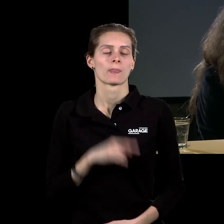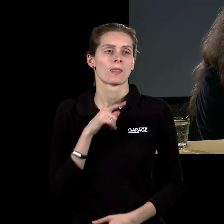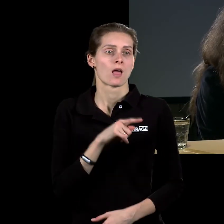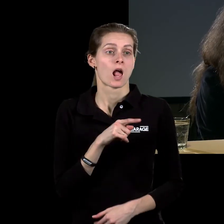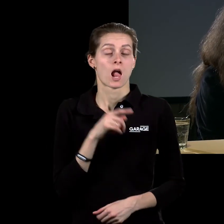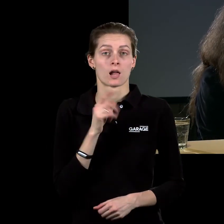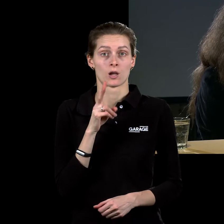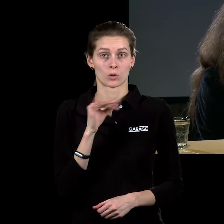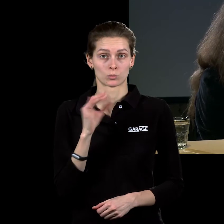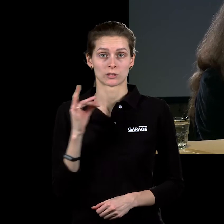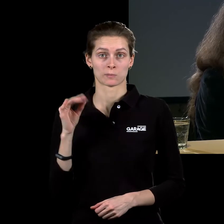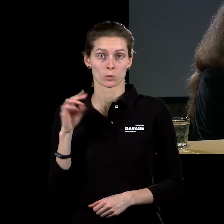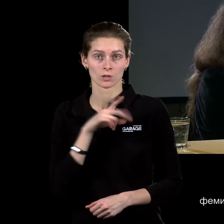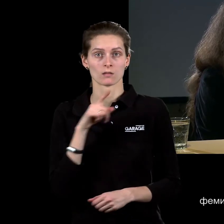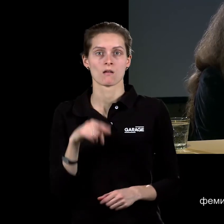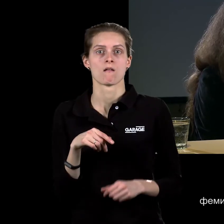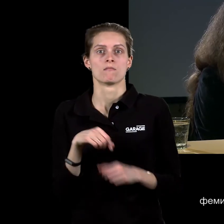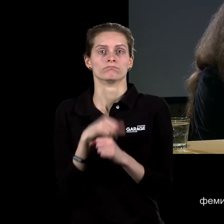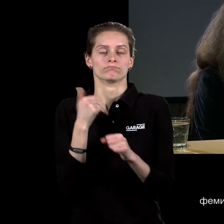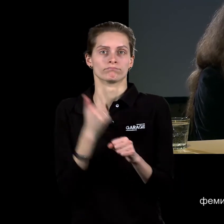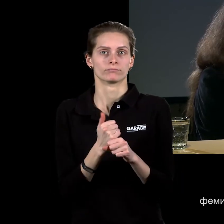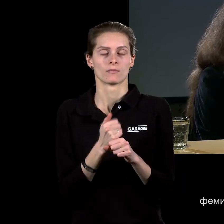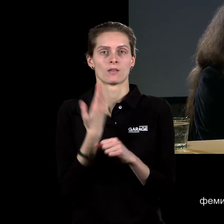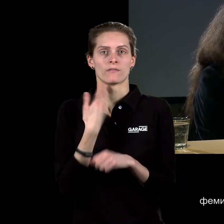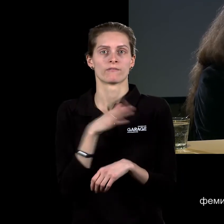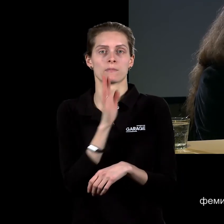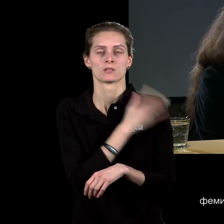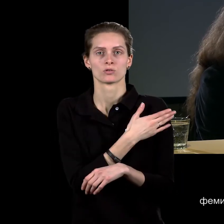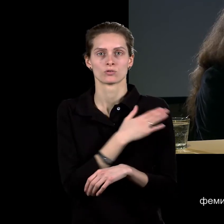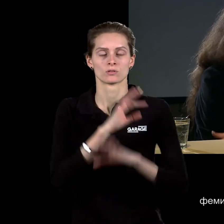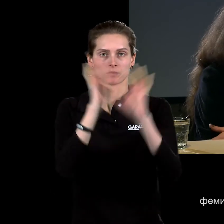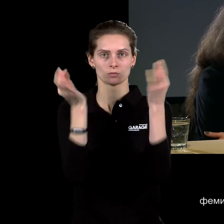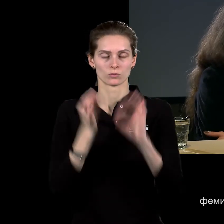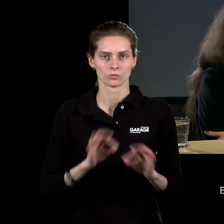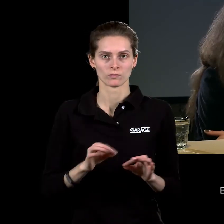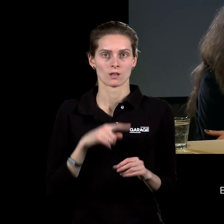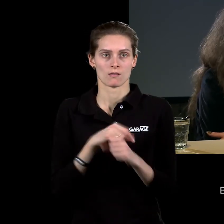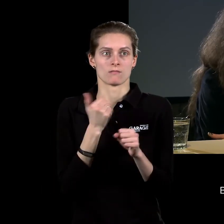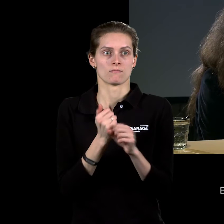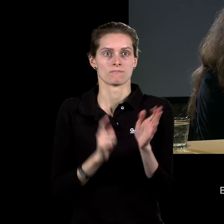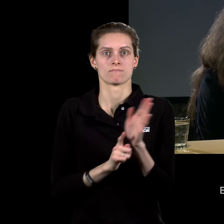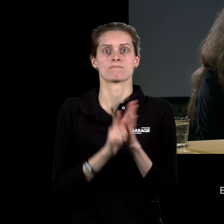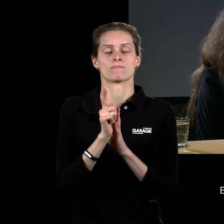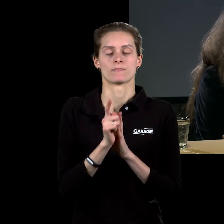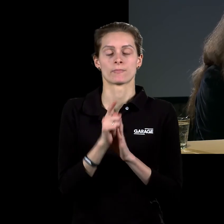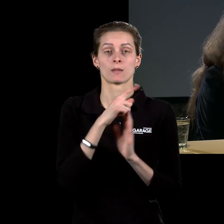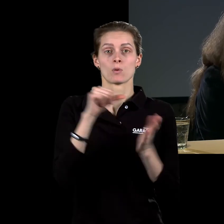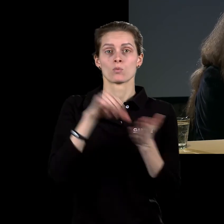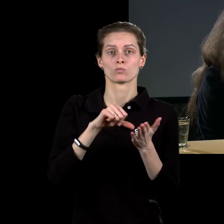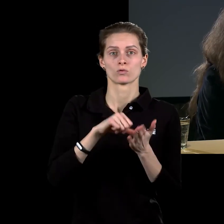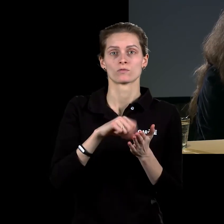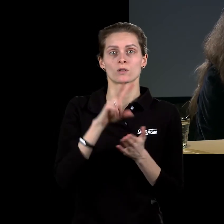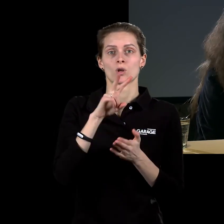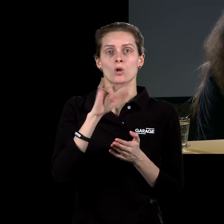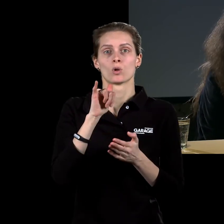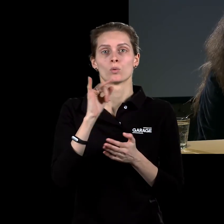феминистического дискурса в современном искусстве. И в этой же выставке участвовала Луиз Буржуа как раз. И в этой выставке это